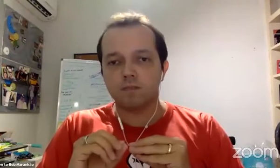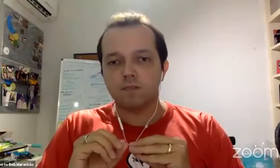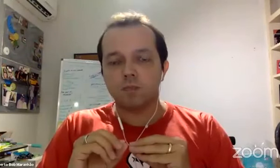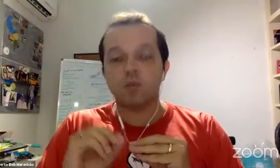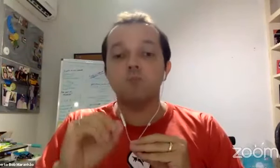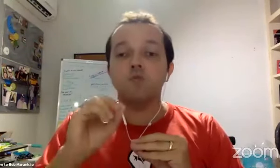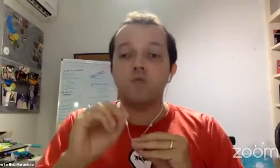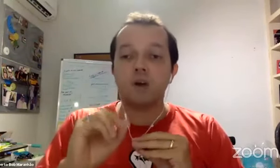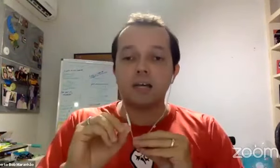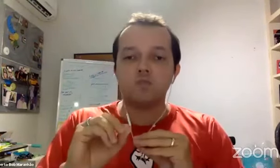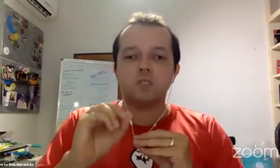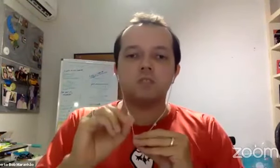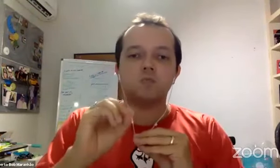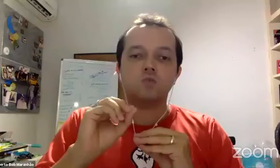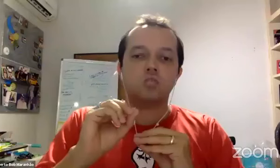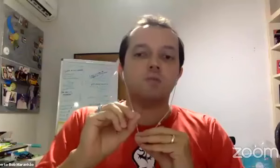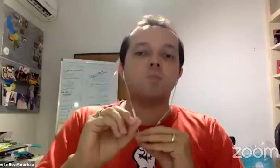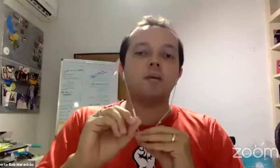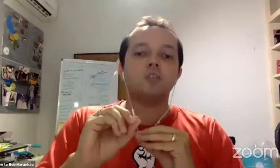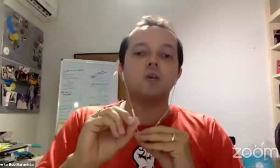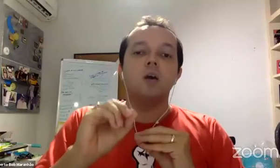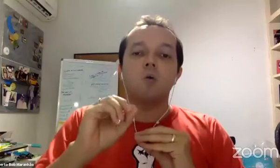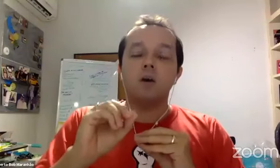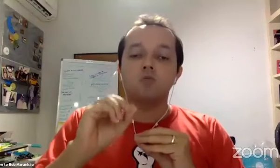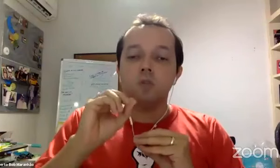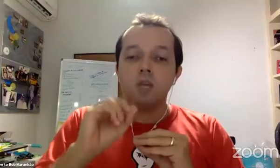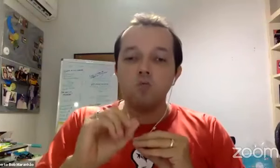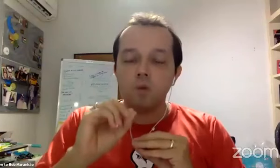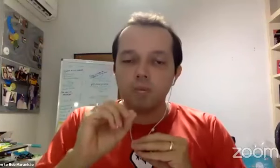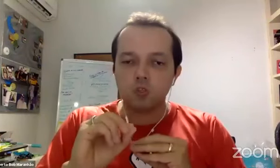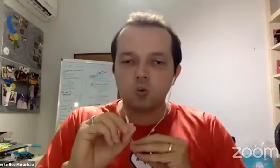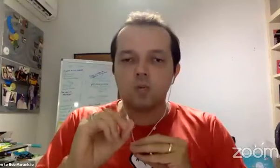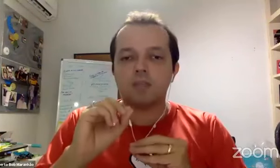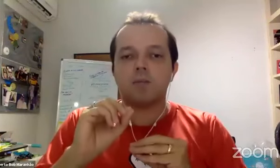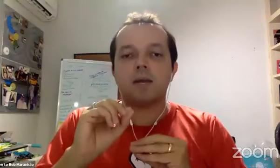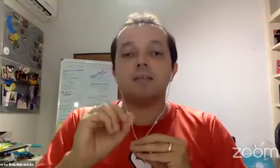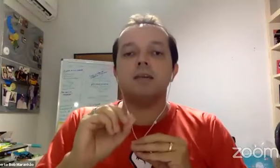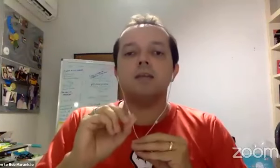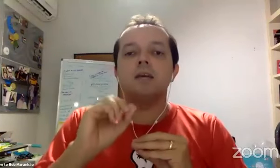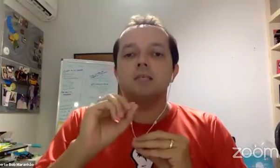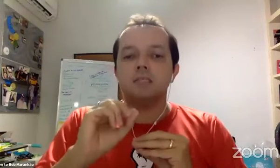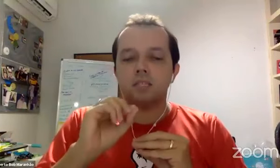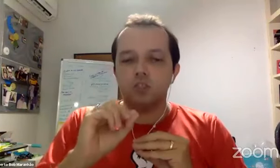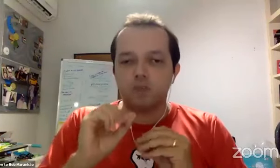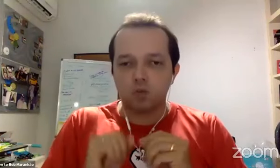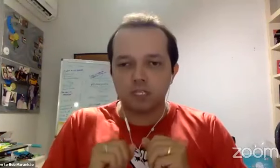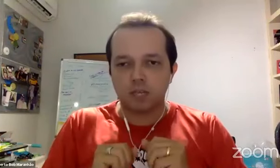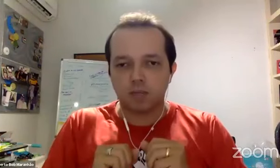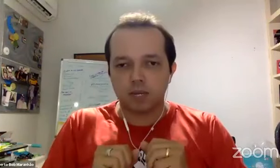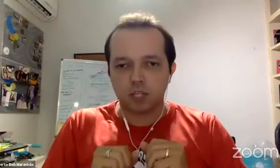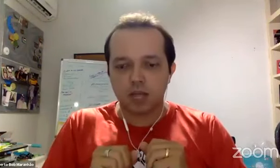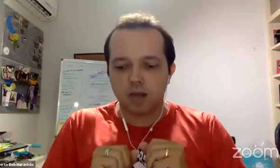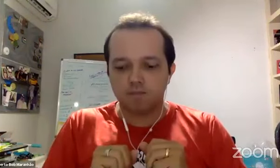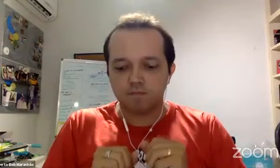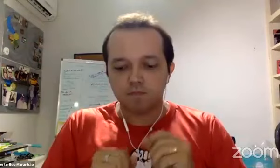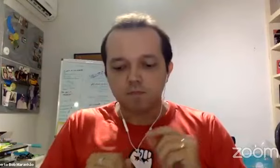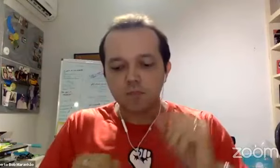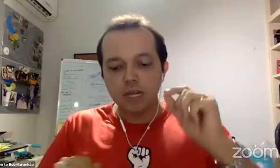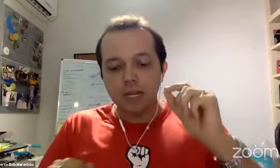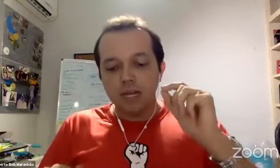presta. Porque é muito fácil você dizer que um sistema não presta quando nenhuma pessoa que trabalha nele se sente valorizada para estar